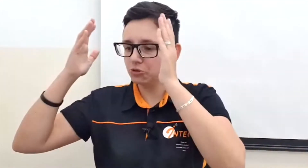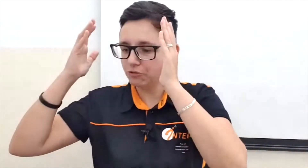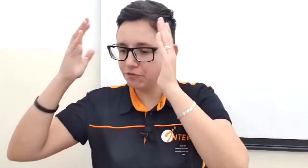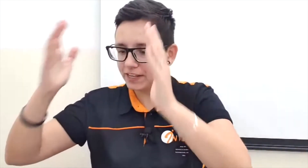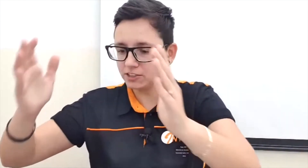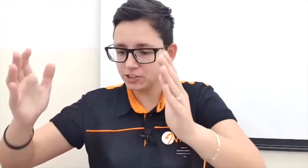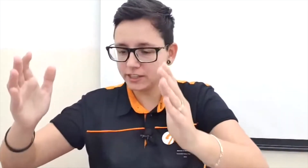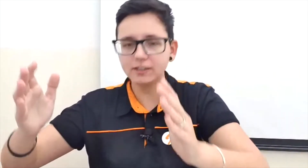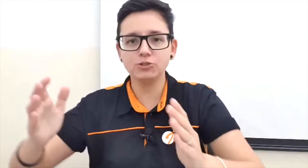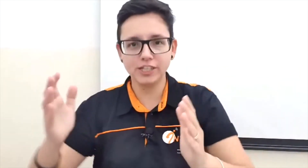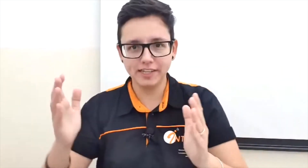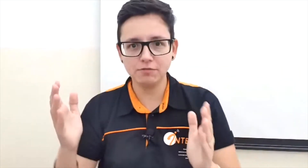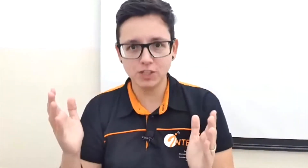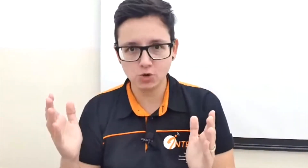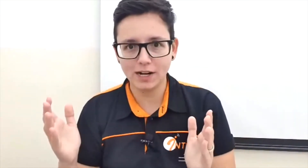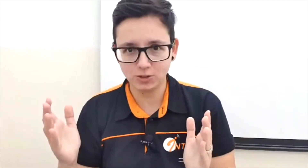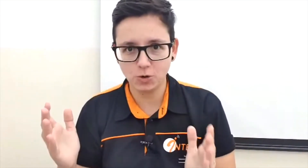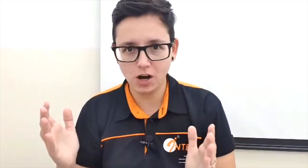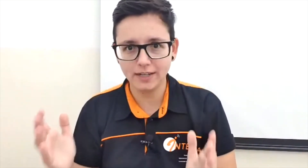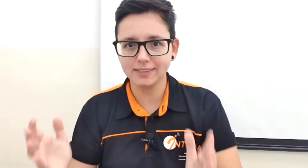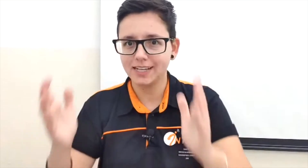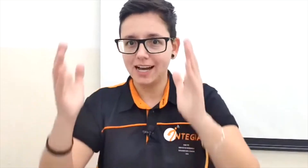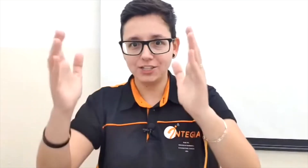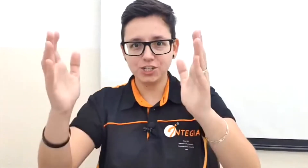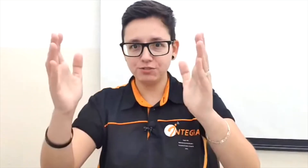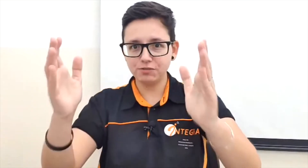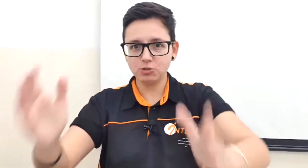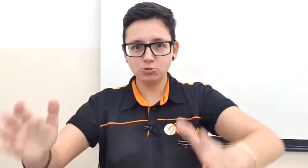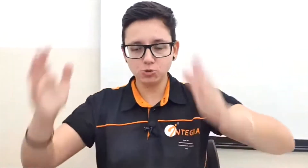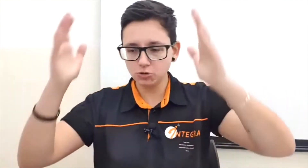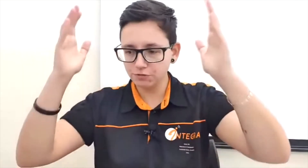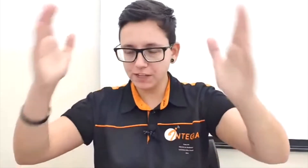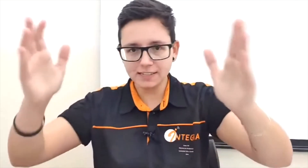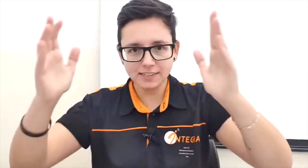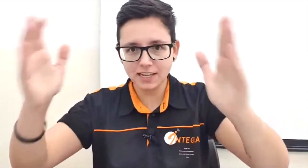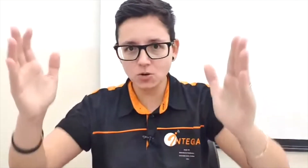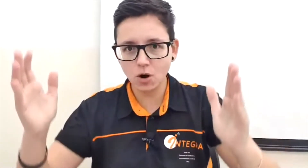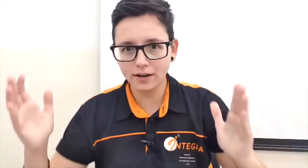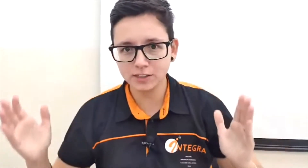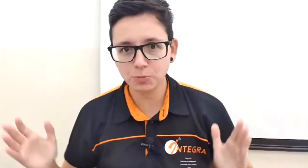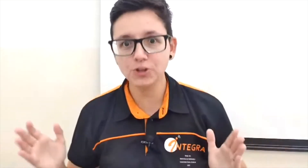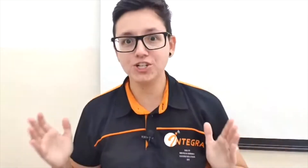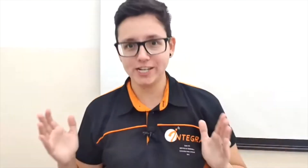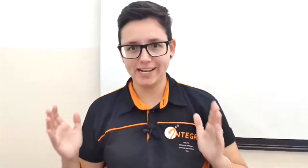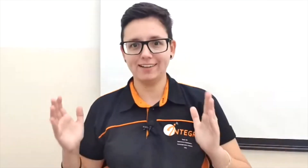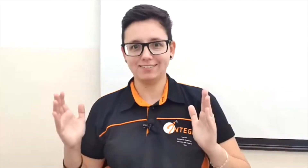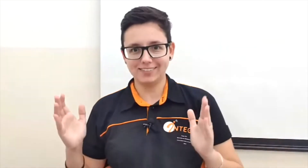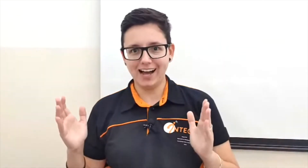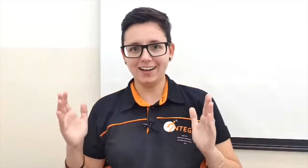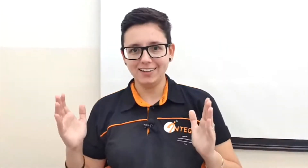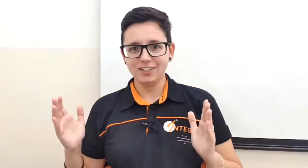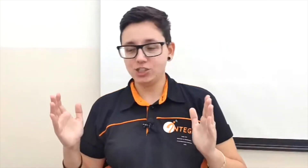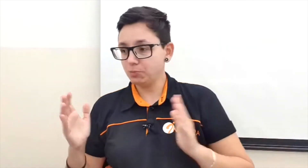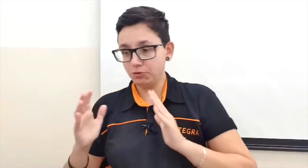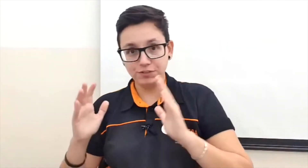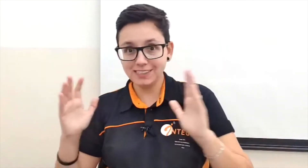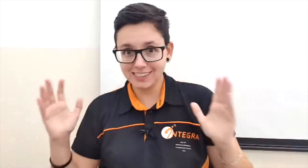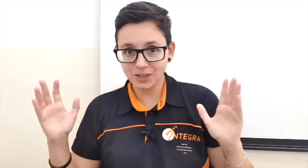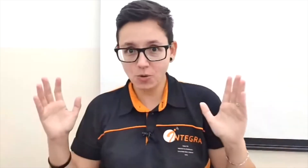surdo 20, o dia tem 24 horas, a gente vive com um surdo 25 horas por dia, tá? Tipo, 25